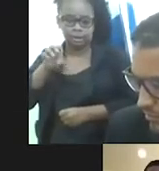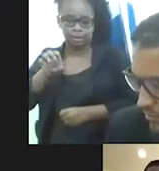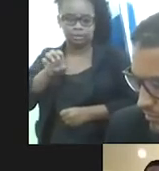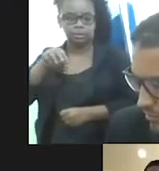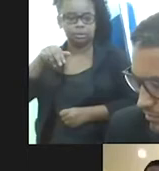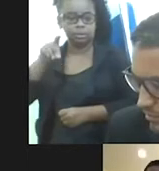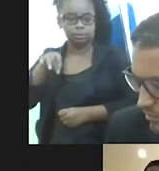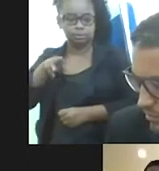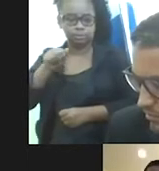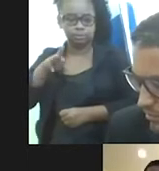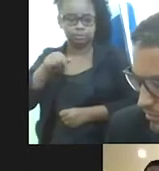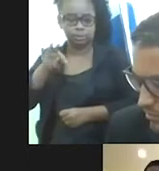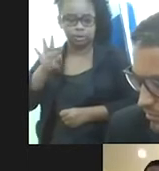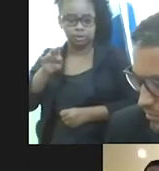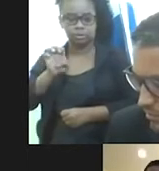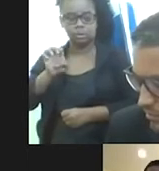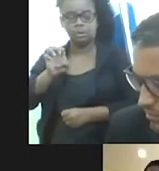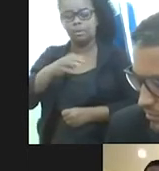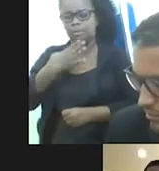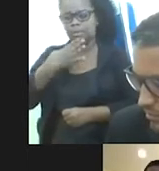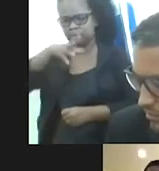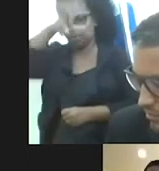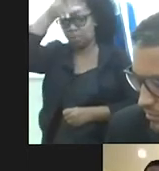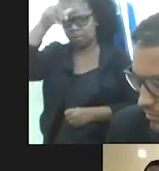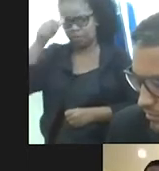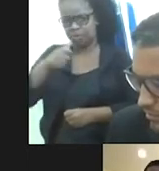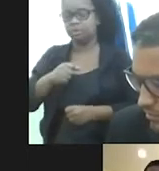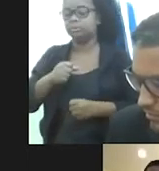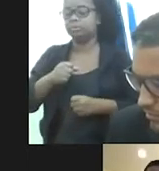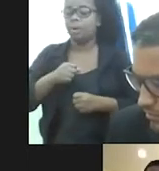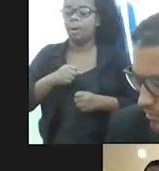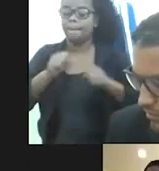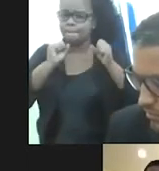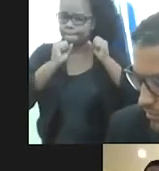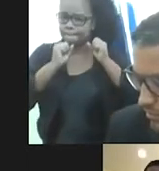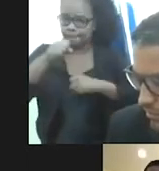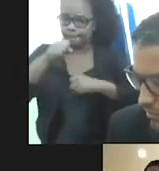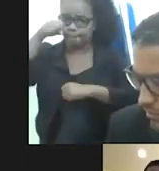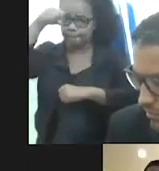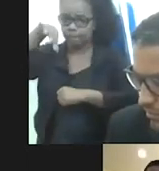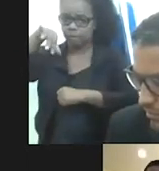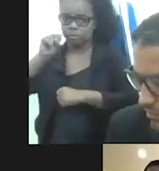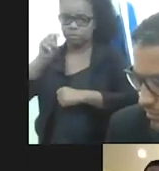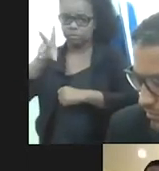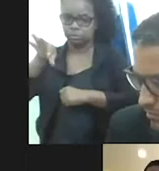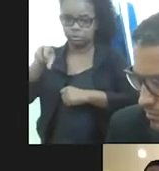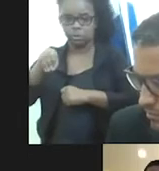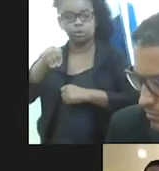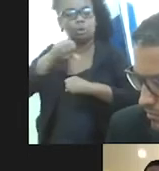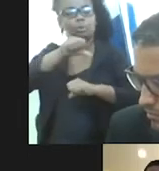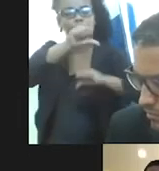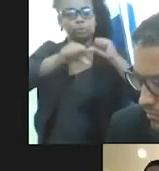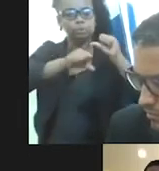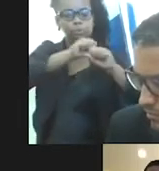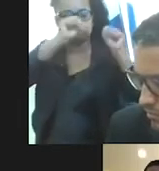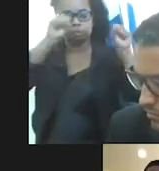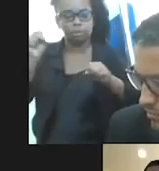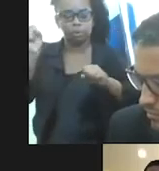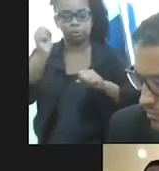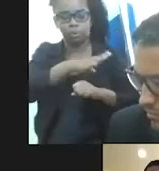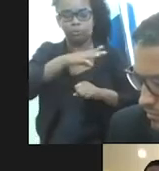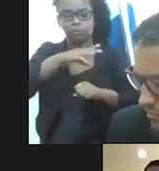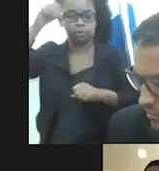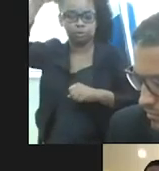solicitando ao excelentíssimo senhor prefeito substituir as atuais lâmpadas de vapor de sódio pelo sistema de iluminação com lâmpada de